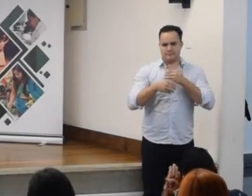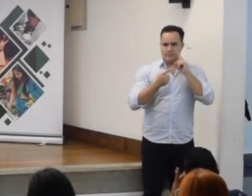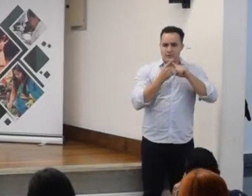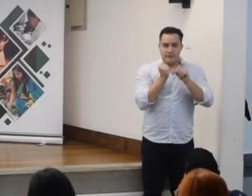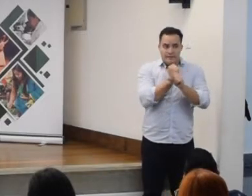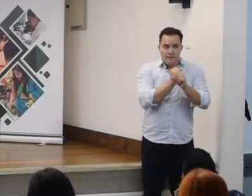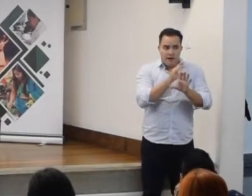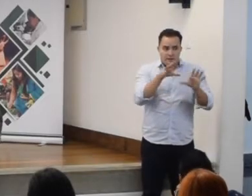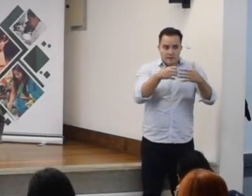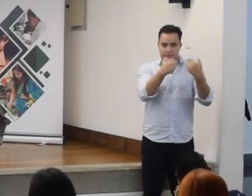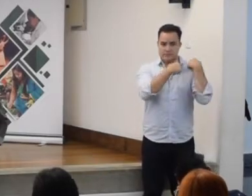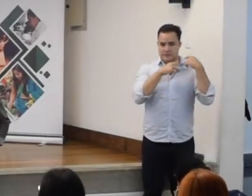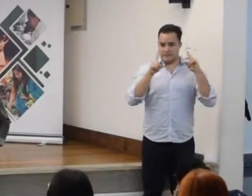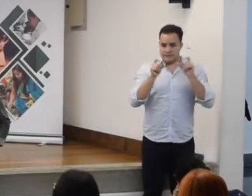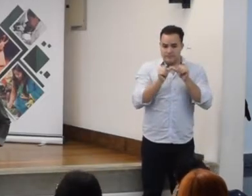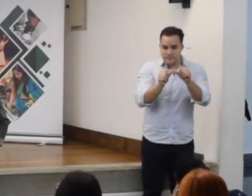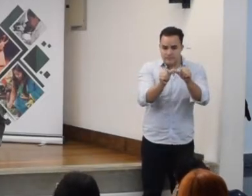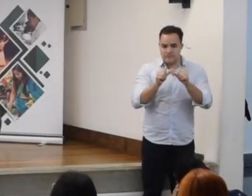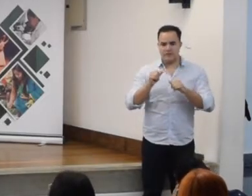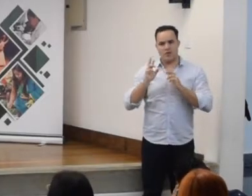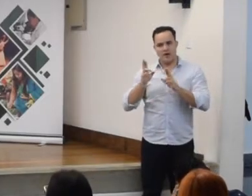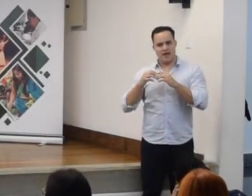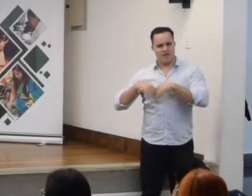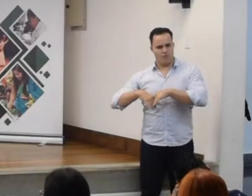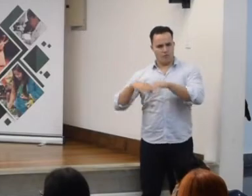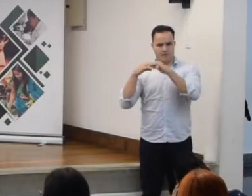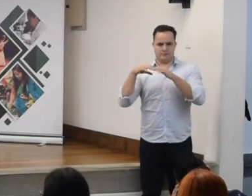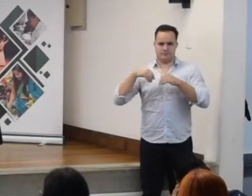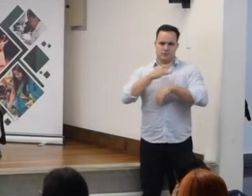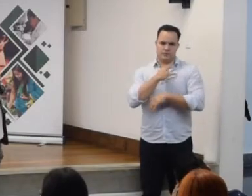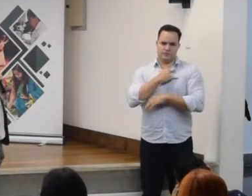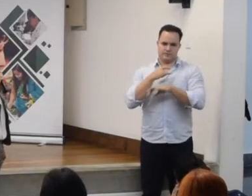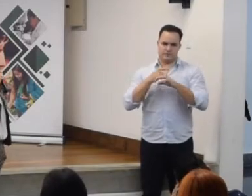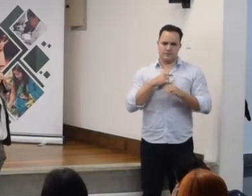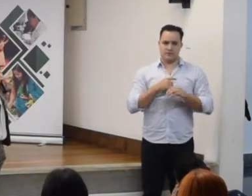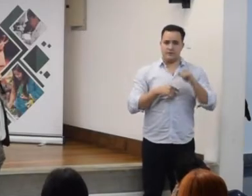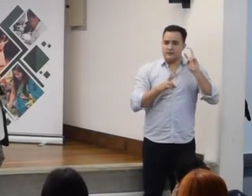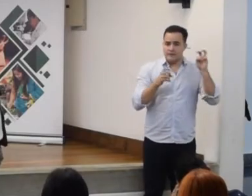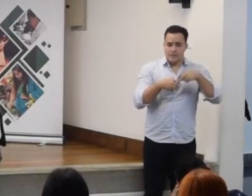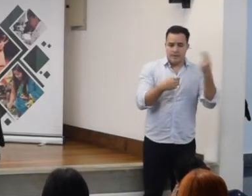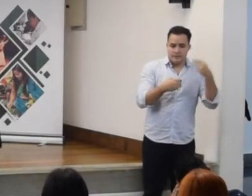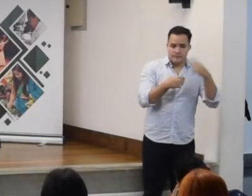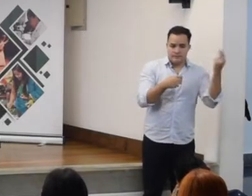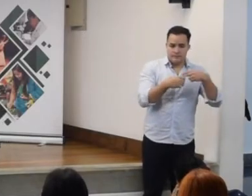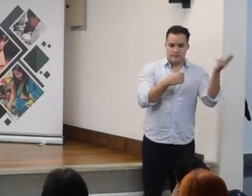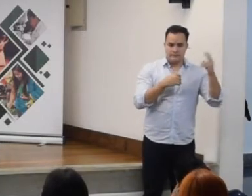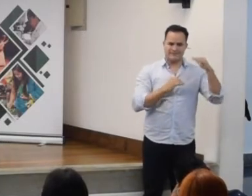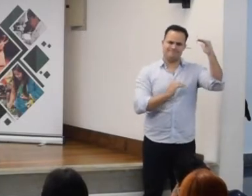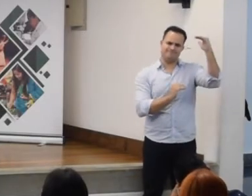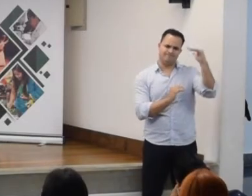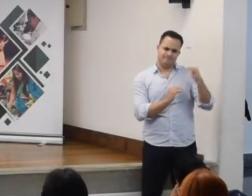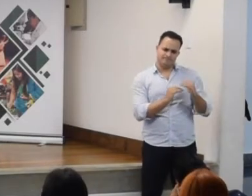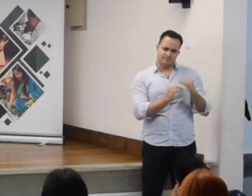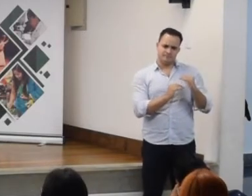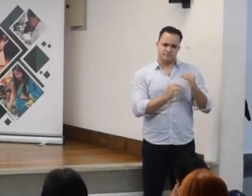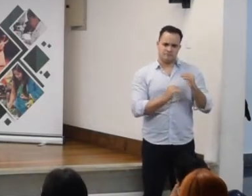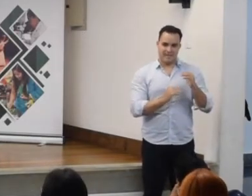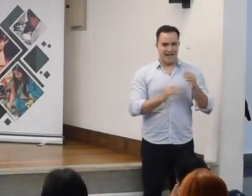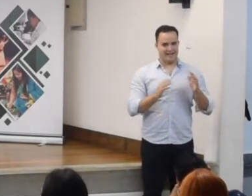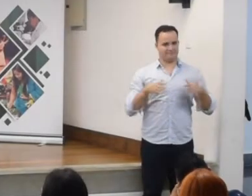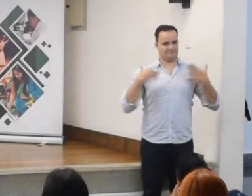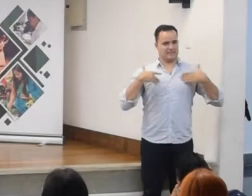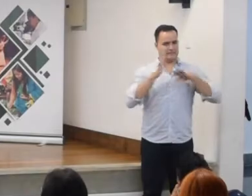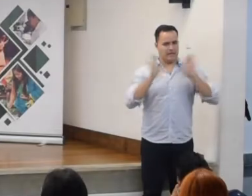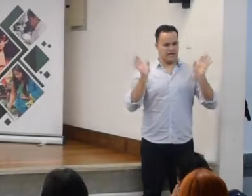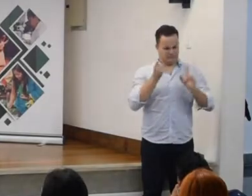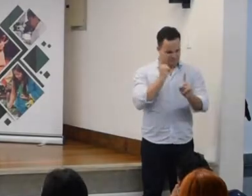universidad, no solamente para bajar los índices de deserción, porque yo no creo